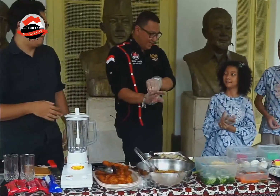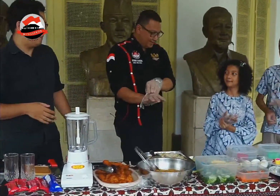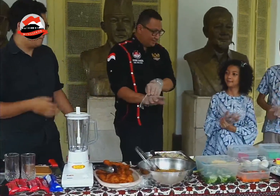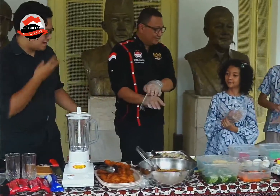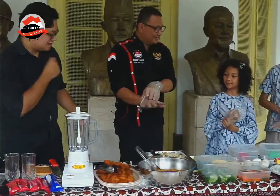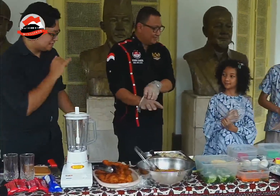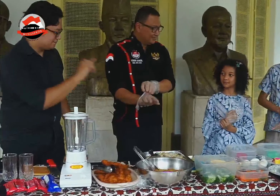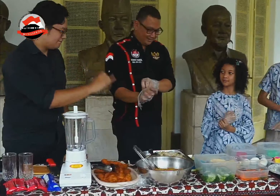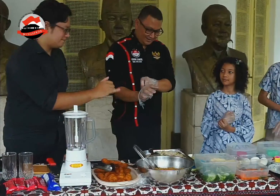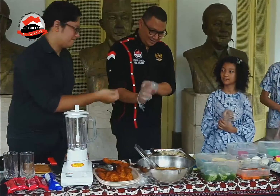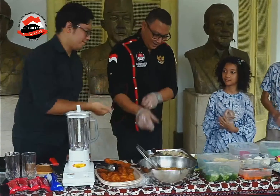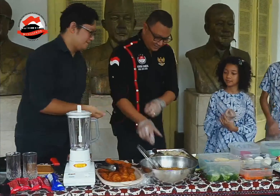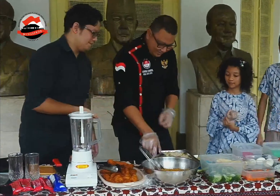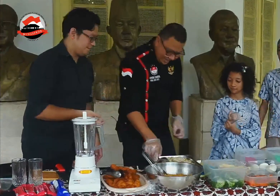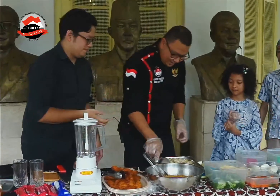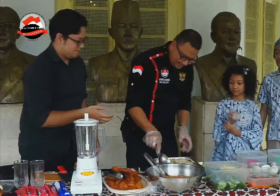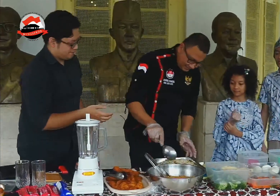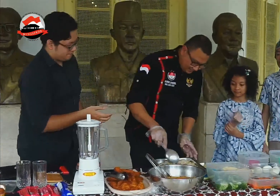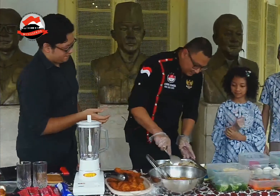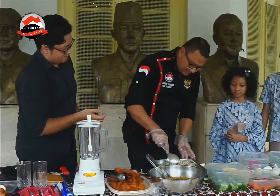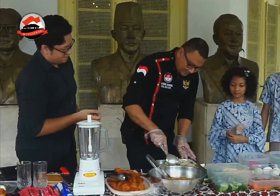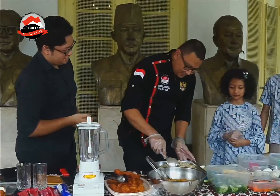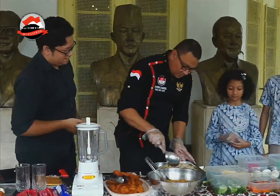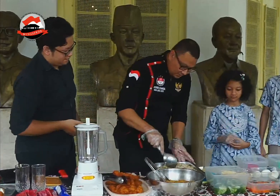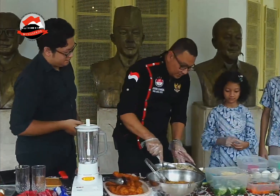Nasinya ya? Nah, nasinya.